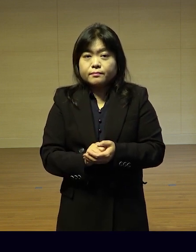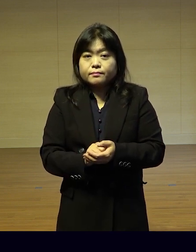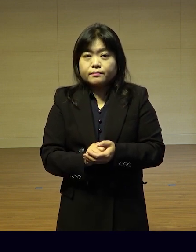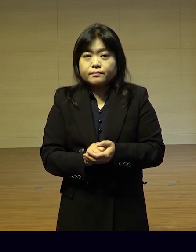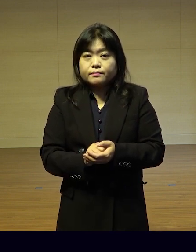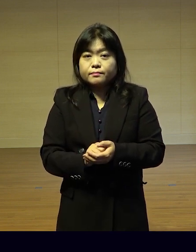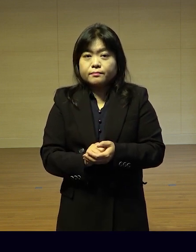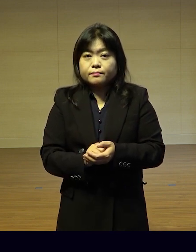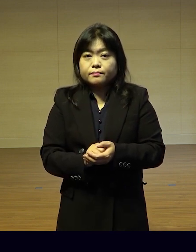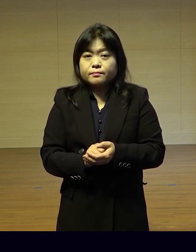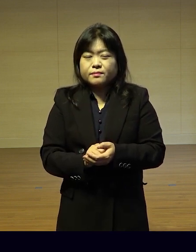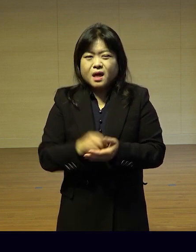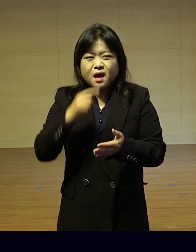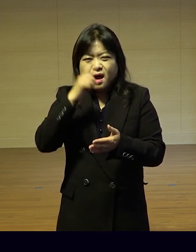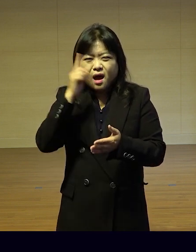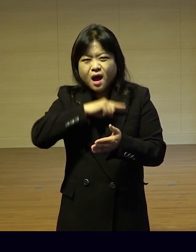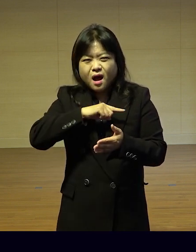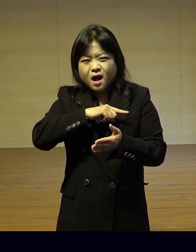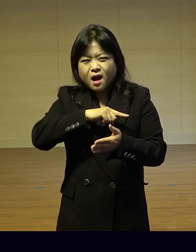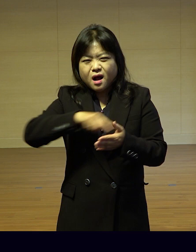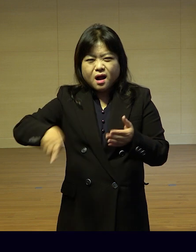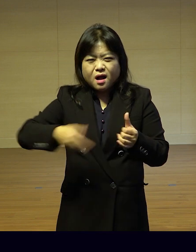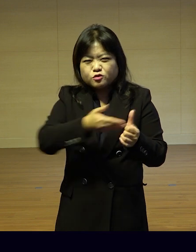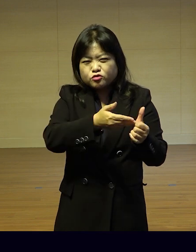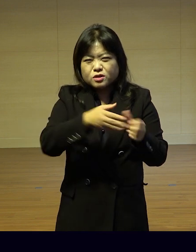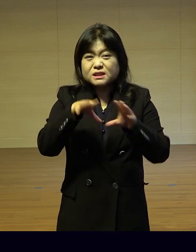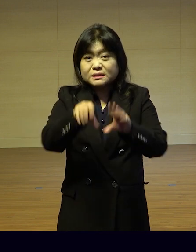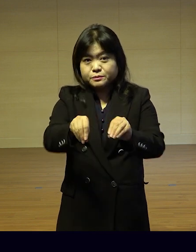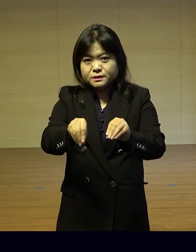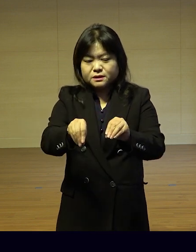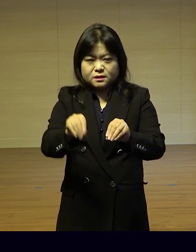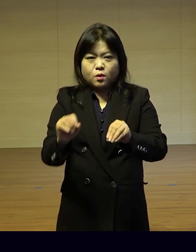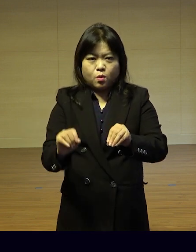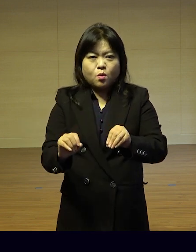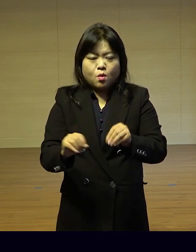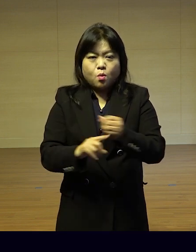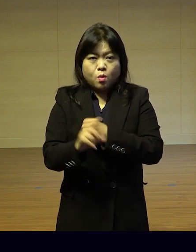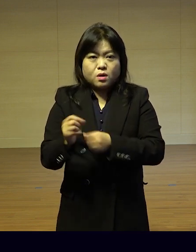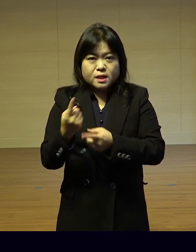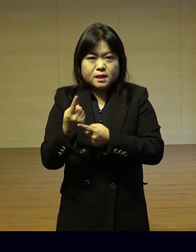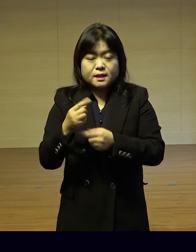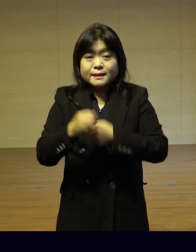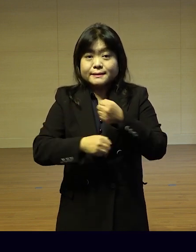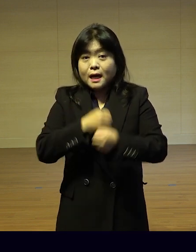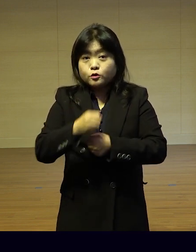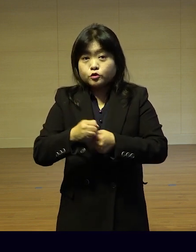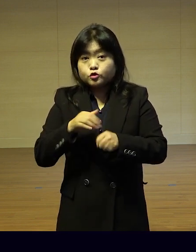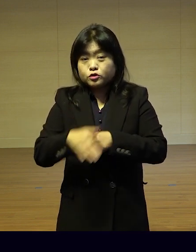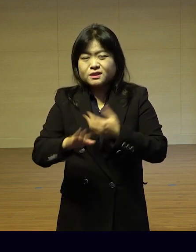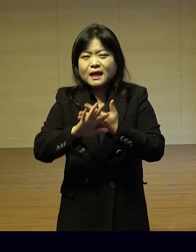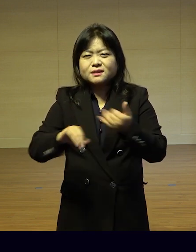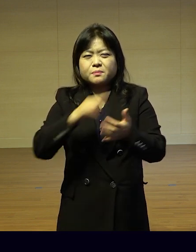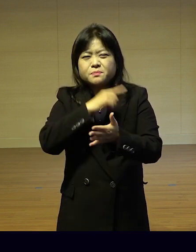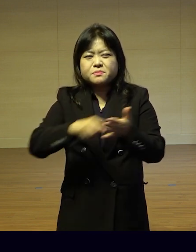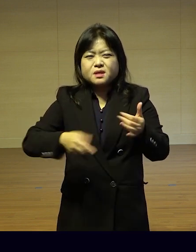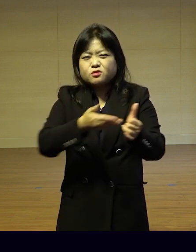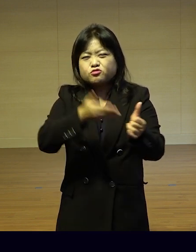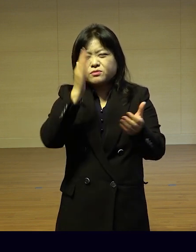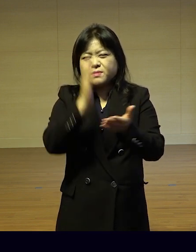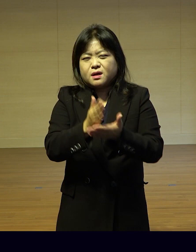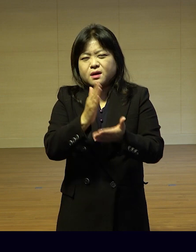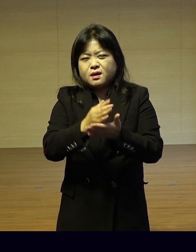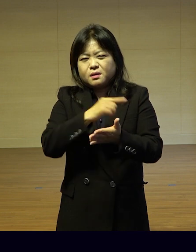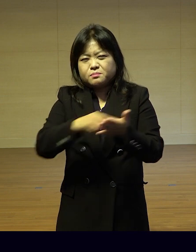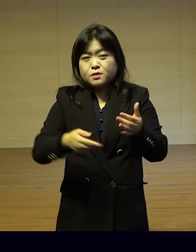그러니까 해악 금지의 원리인데 그냥 해악 원리. 그래서 자유주의 정신은 뭐냐면 타인에게 피해가 되지 않는 범위